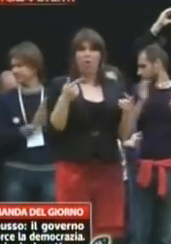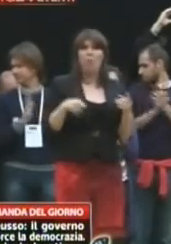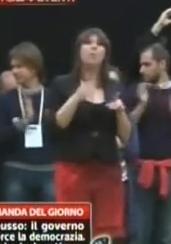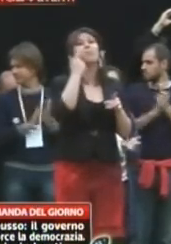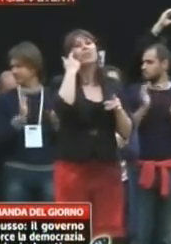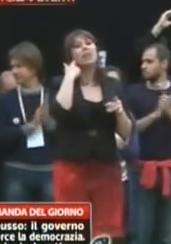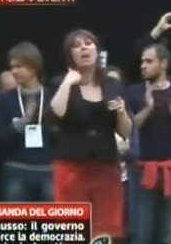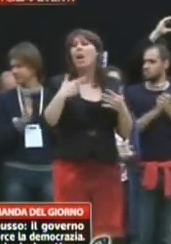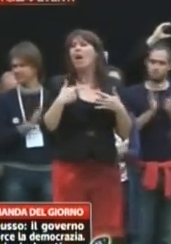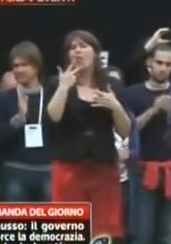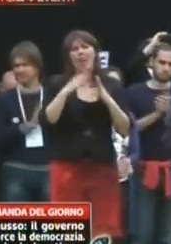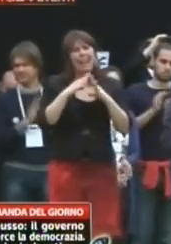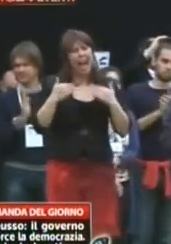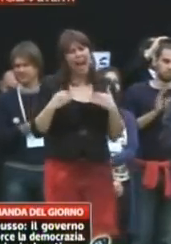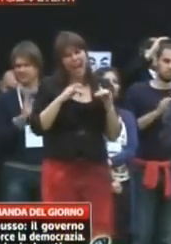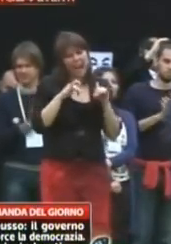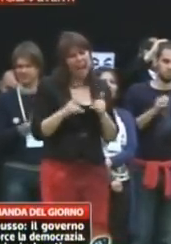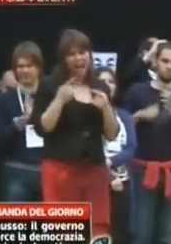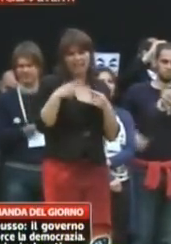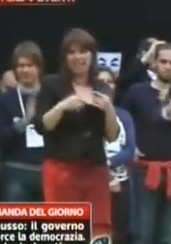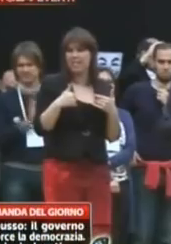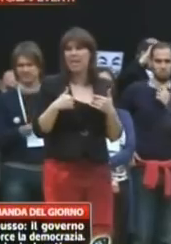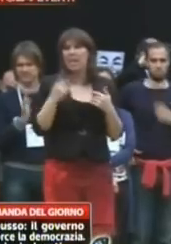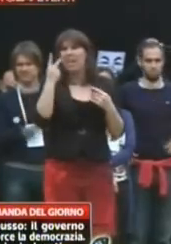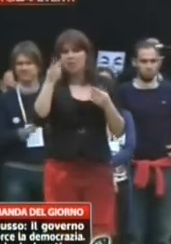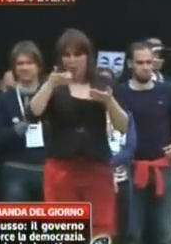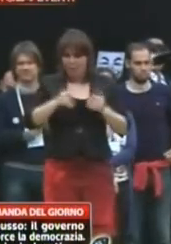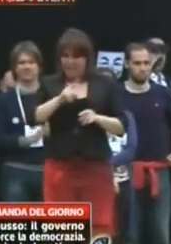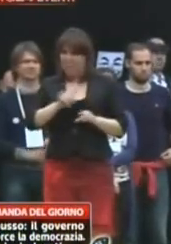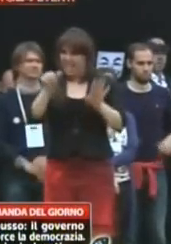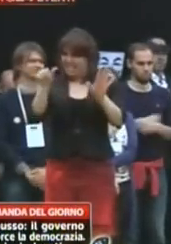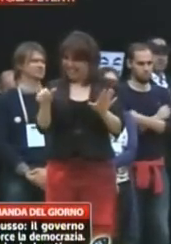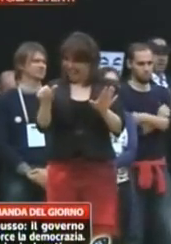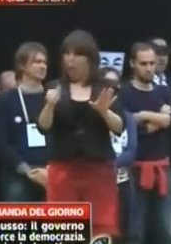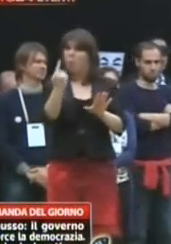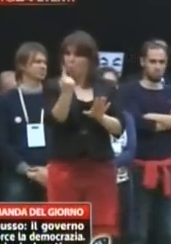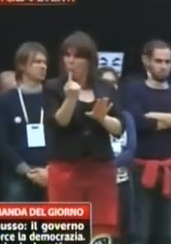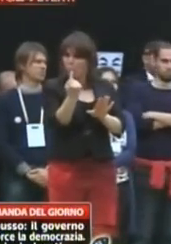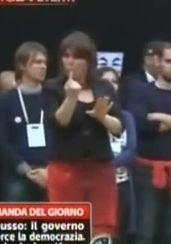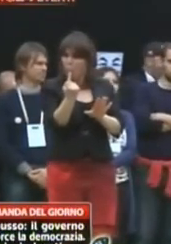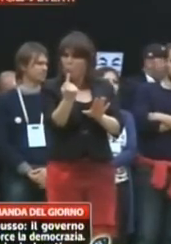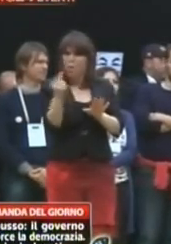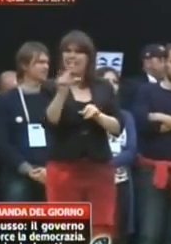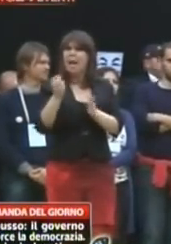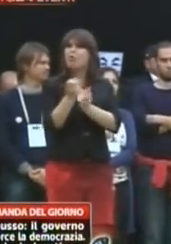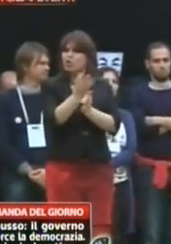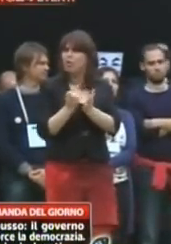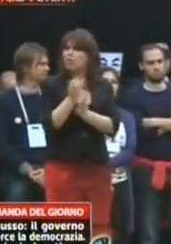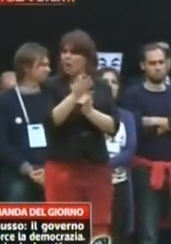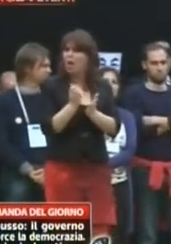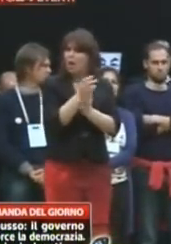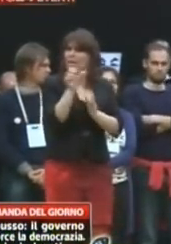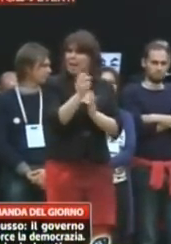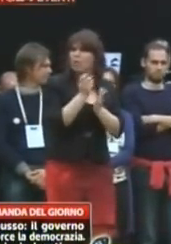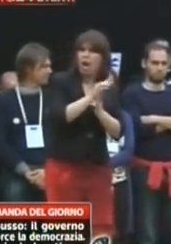È per questo che ci siamo. Io sono uscito da casa mia perché vedevo i miei sei figli, uno dei miei sei figli che lo licenziavano al sabato e lo